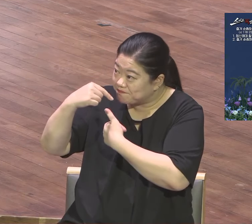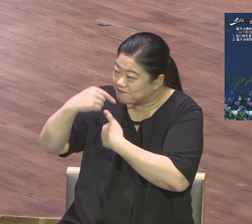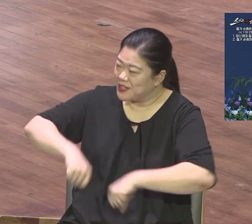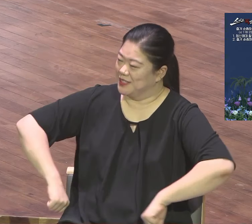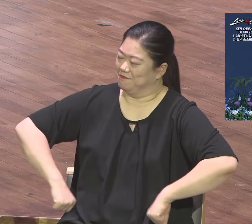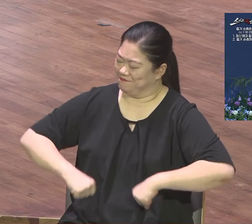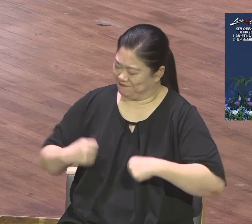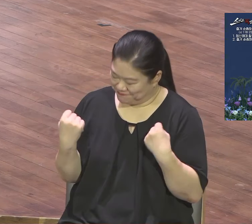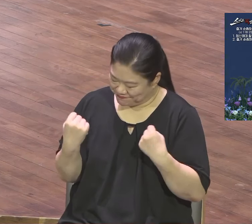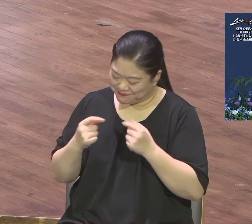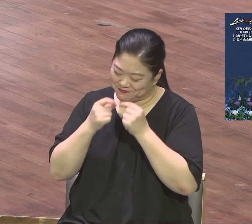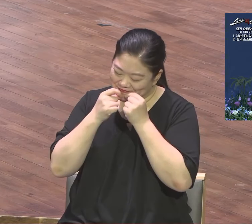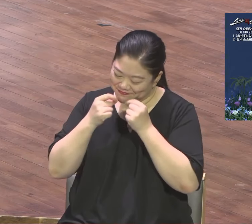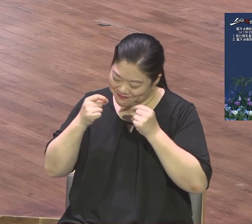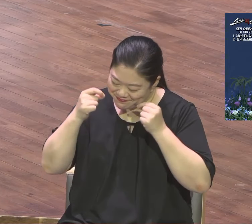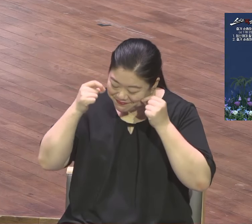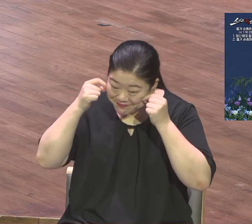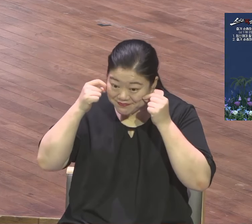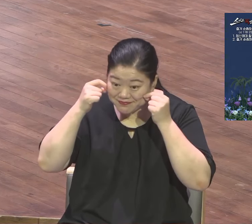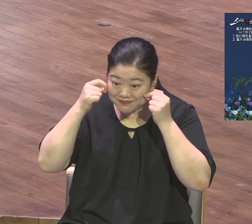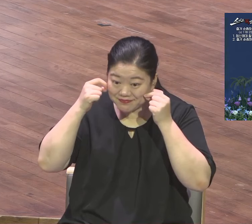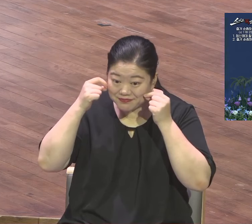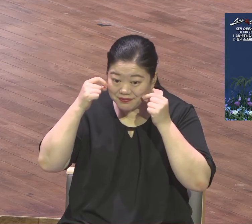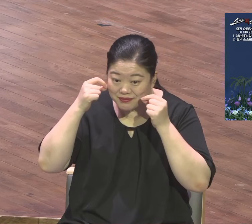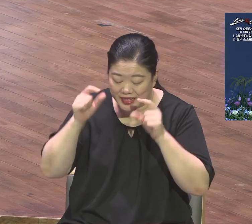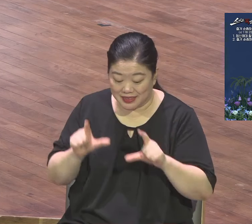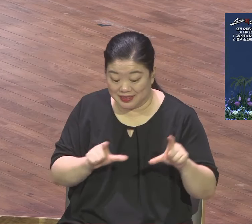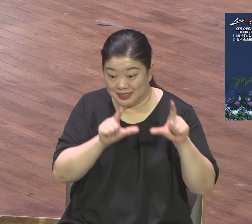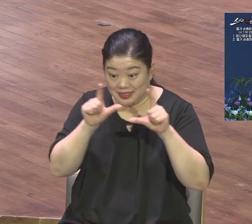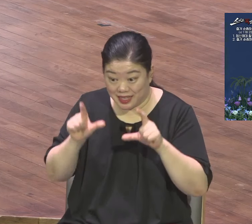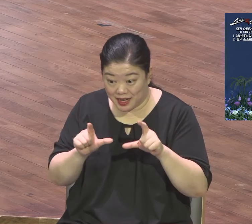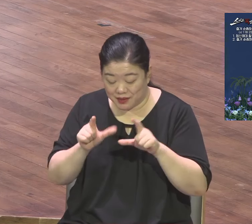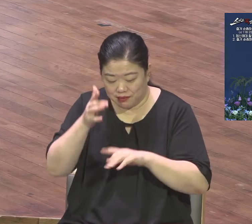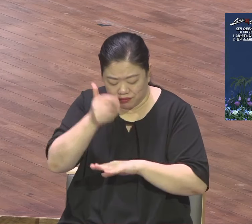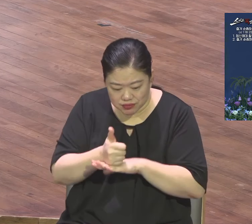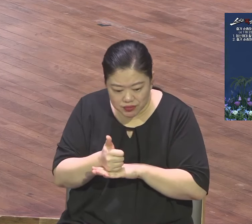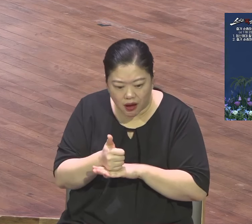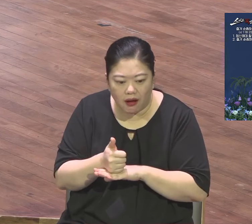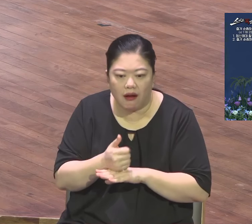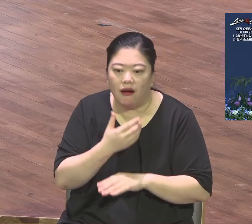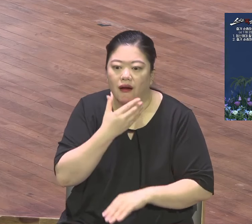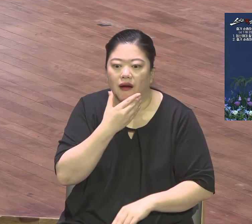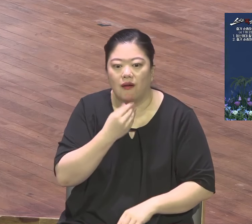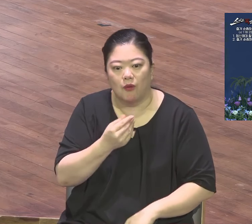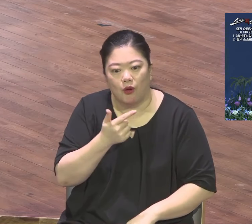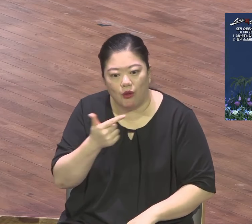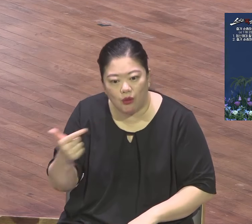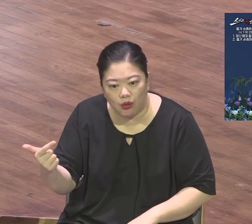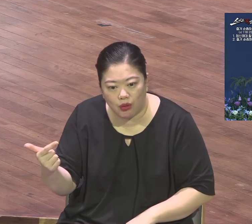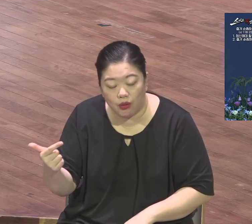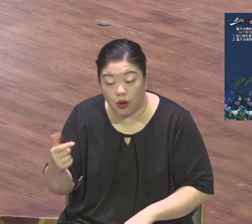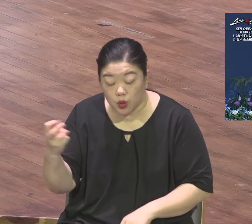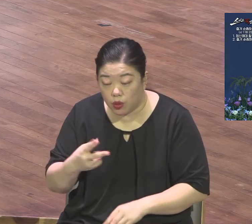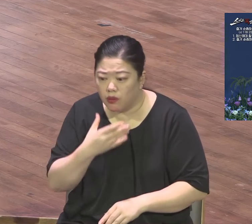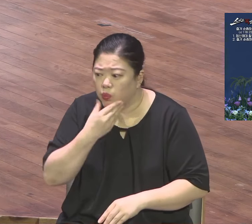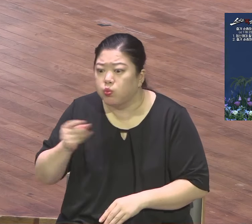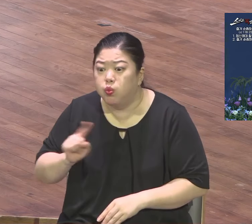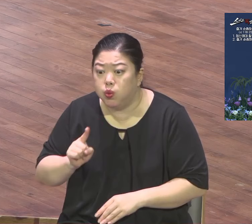즐겨 순종하는 삶이 어떤 것인지 실제로 어떻게 되는지 맛을 보게 해주겠다는